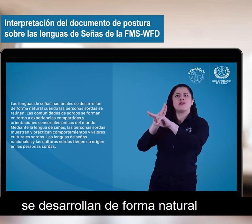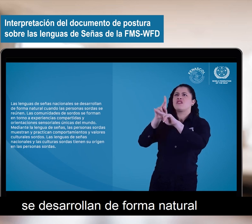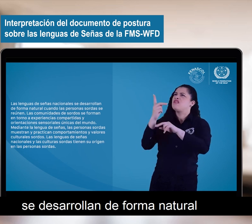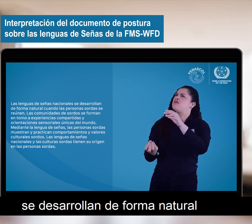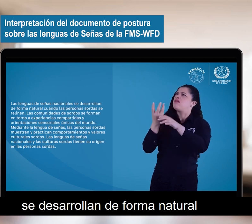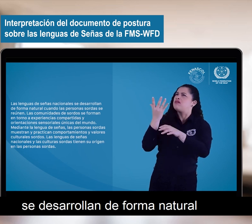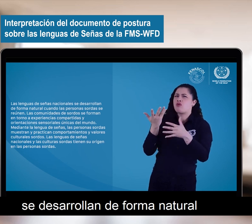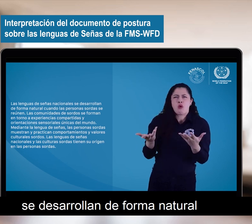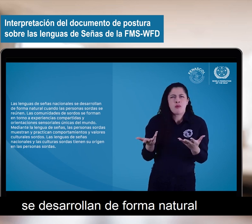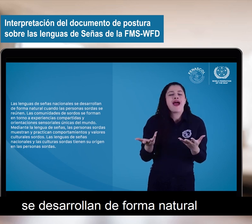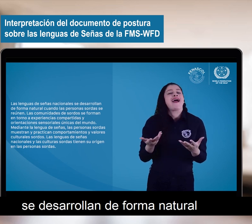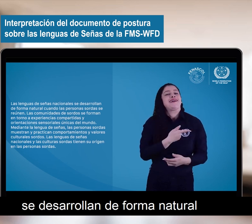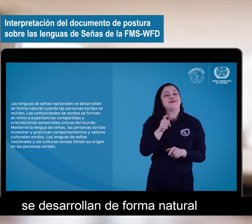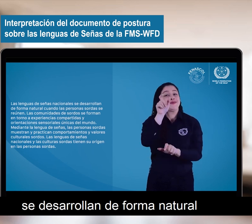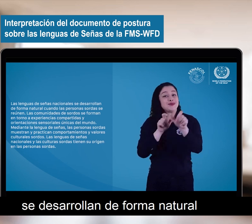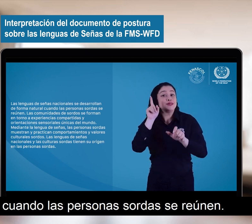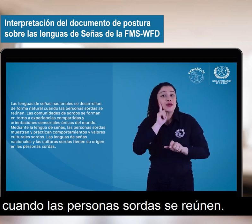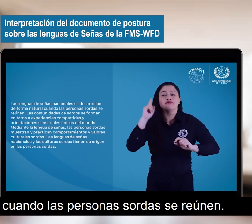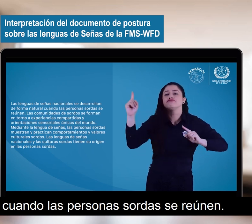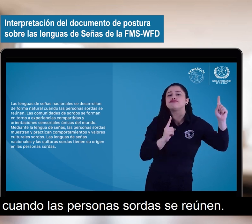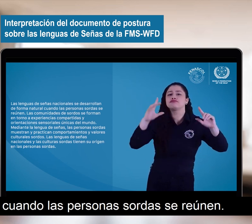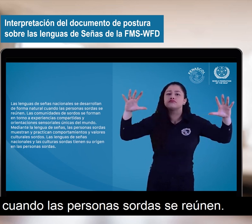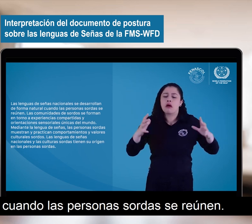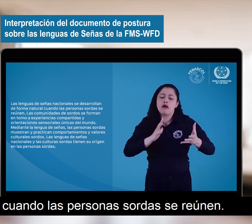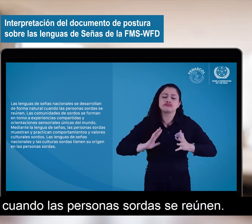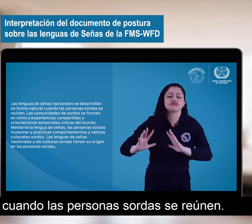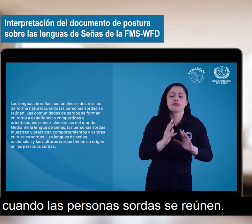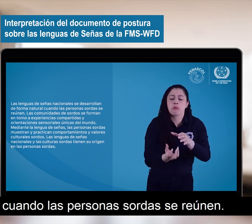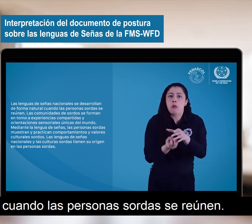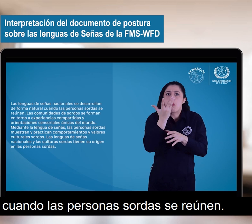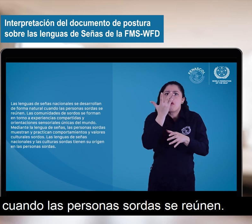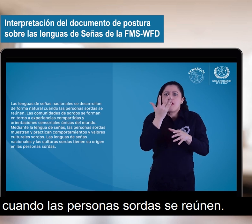desarrollan de forma natural cuando las personas sordas se reúnen